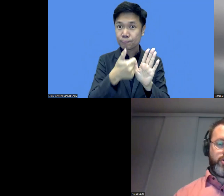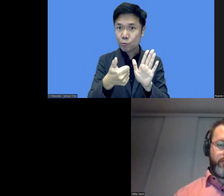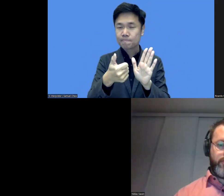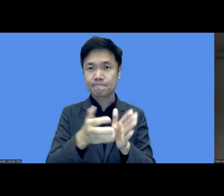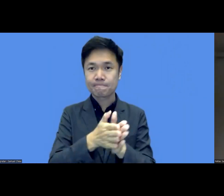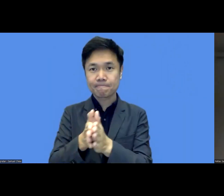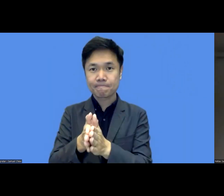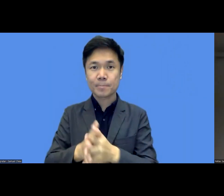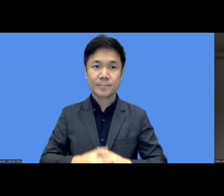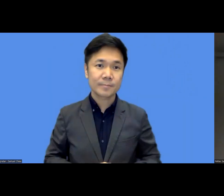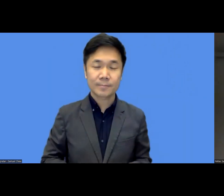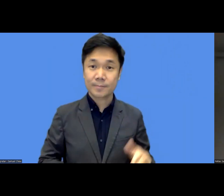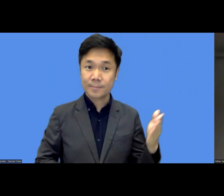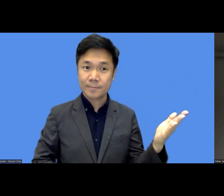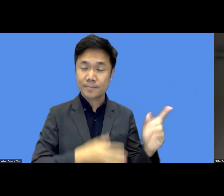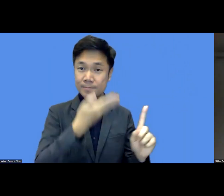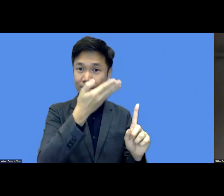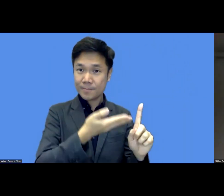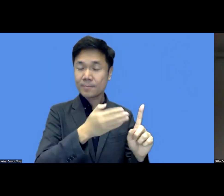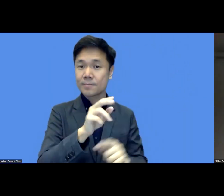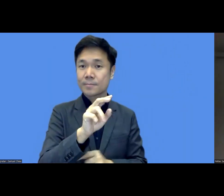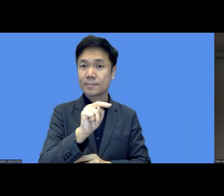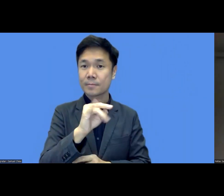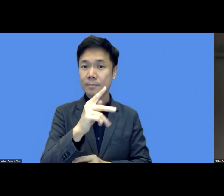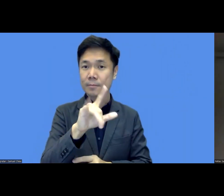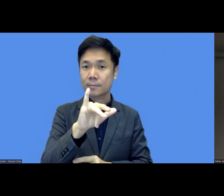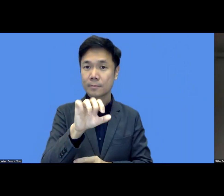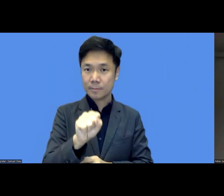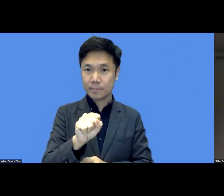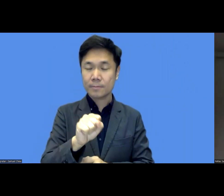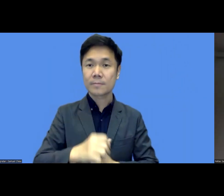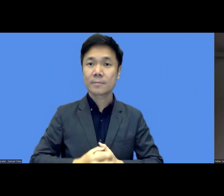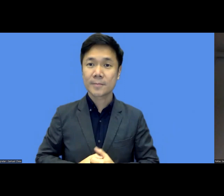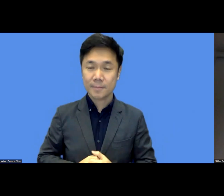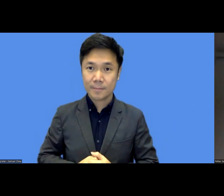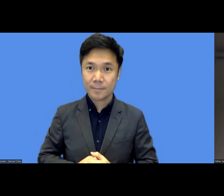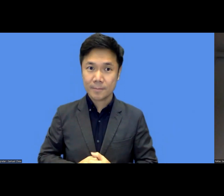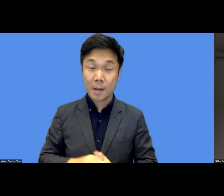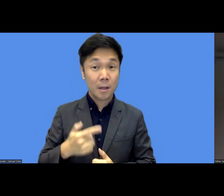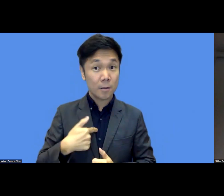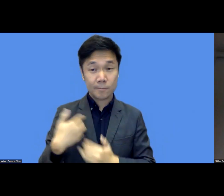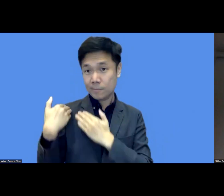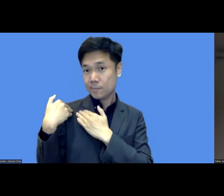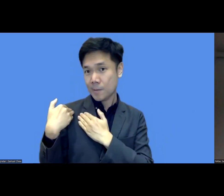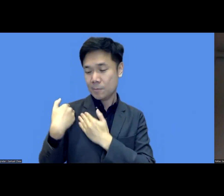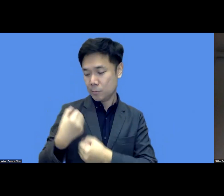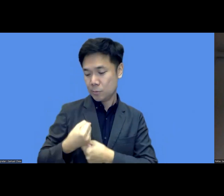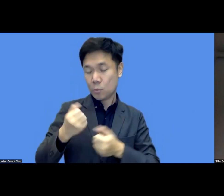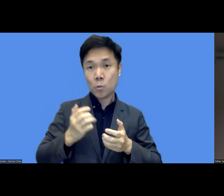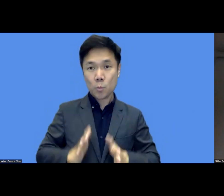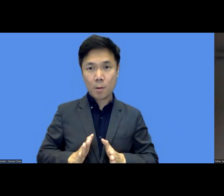quieras. Muchísimas gracias. Es un placer estar aquí. Mi nombre es Nicolás. Soy el